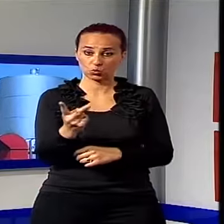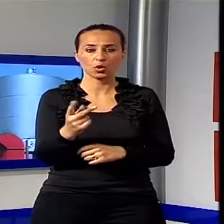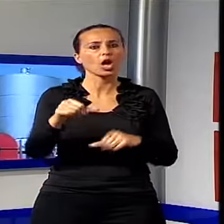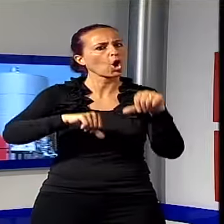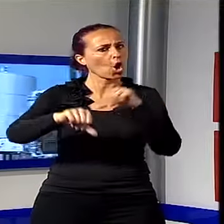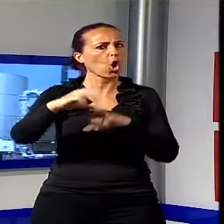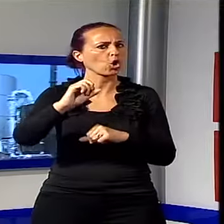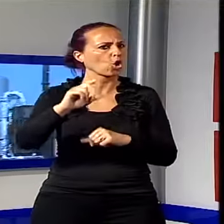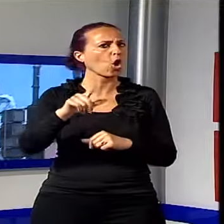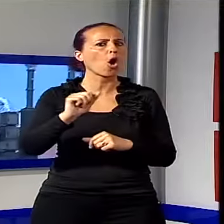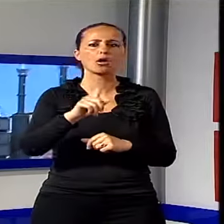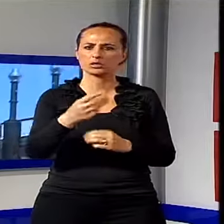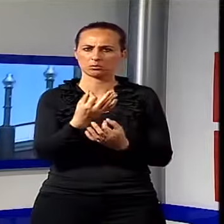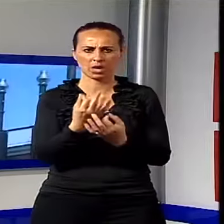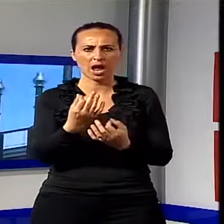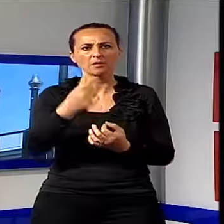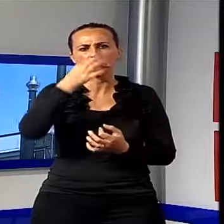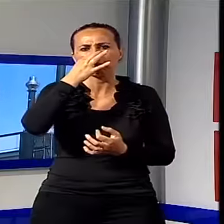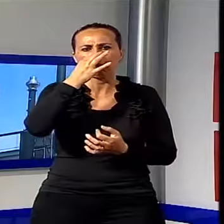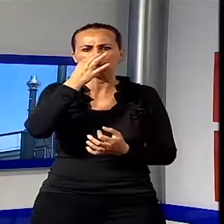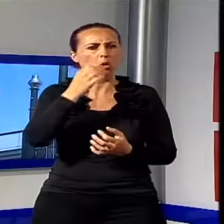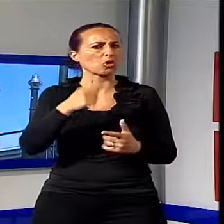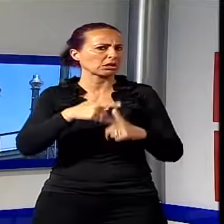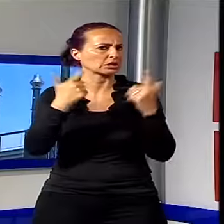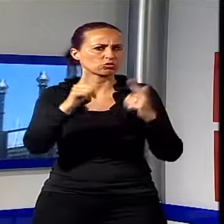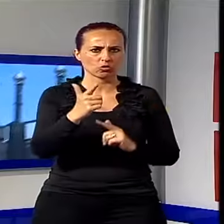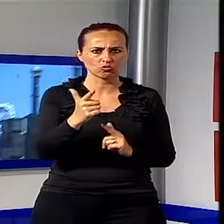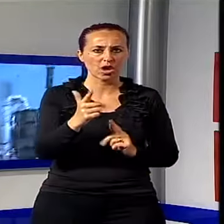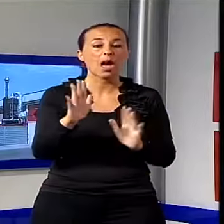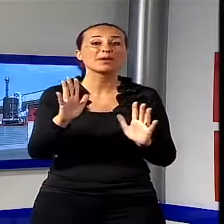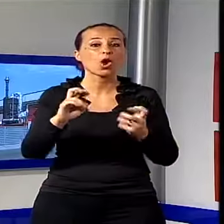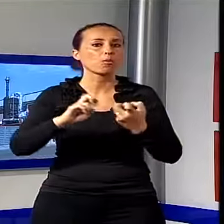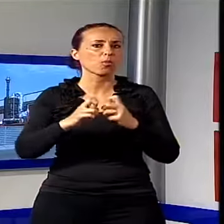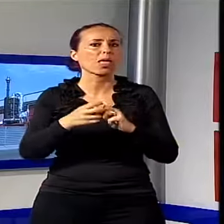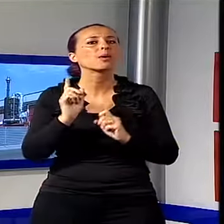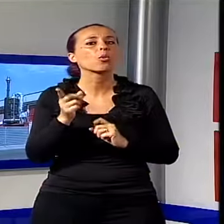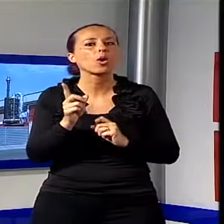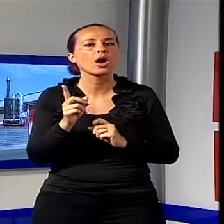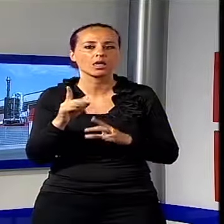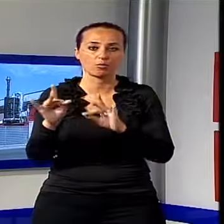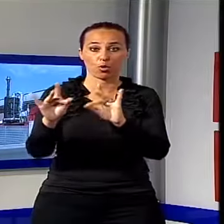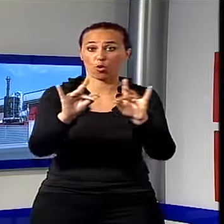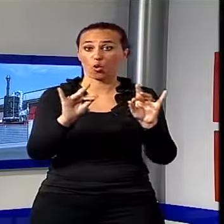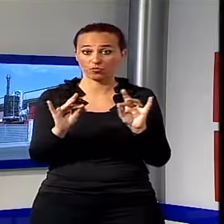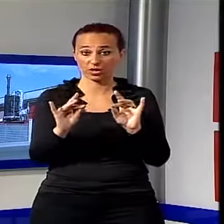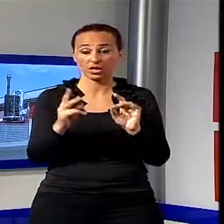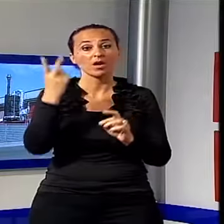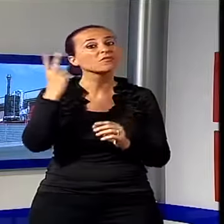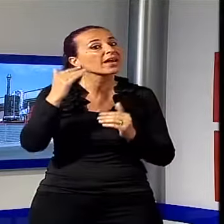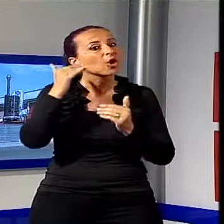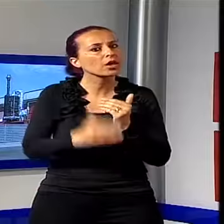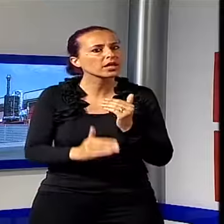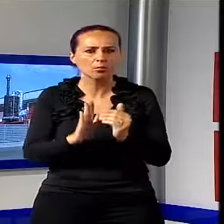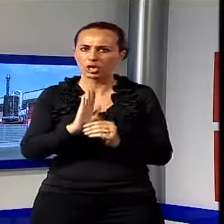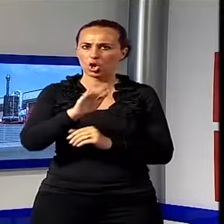riscontrato particolari odori. I problemi arrivano però dal parametro polveri. Nonostante sia stato verificato il rispetto